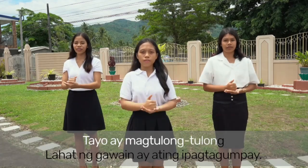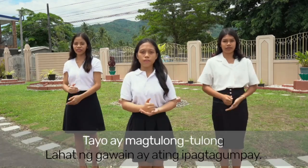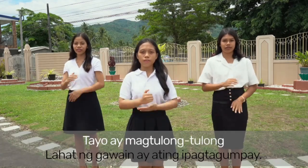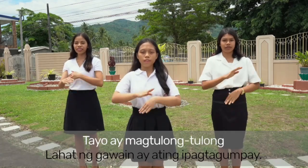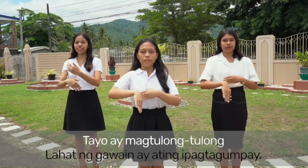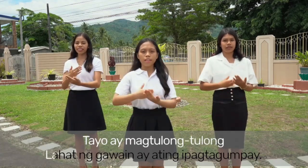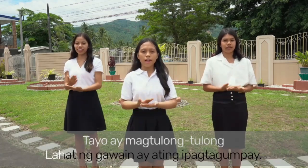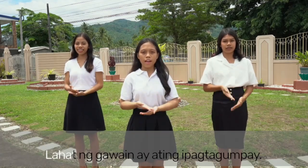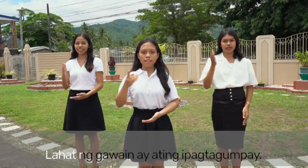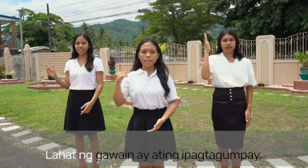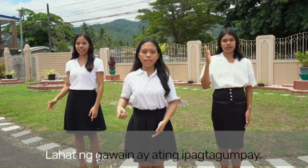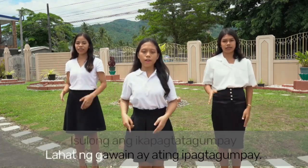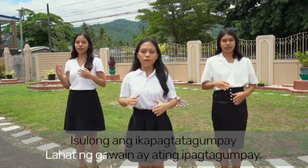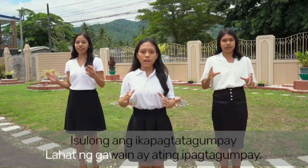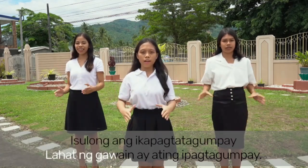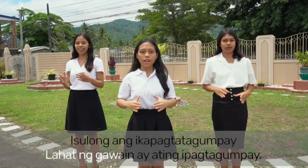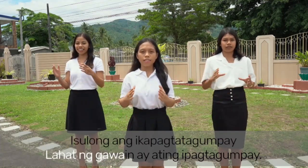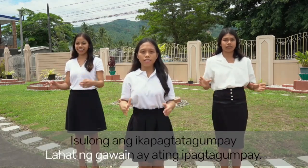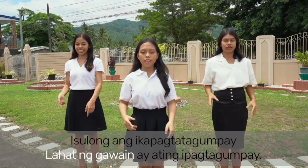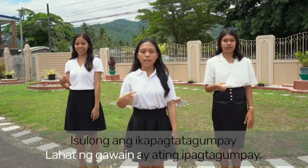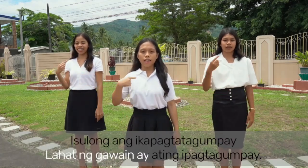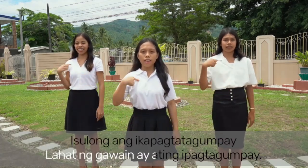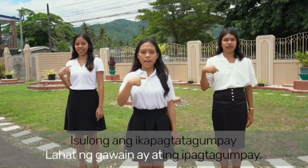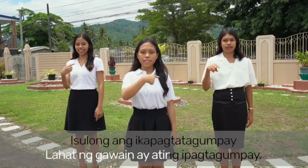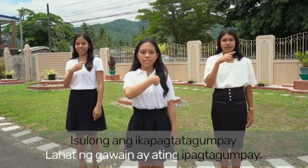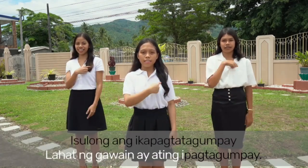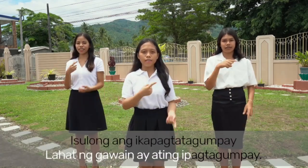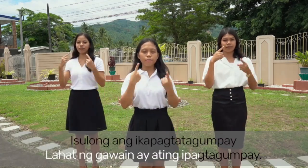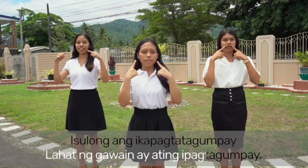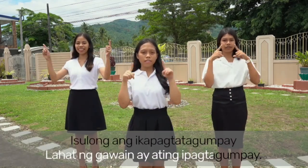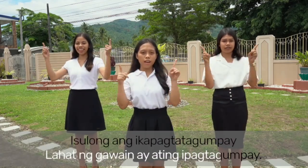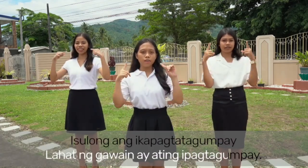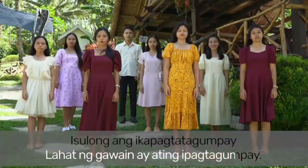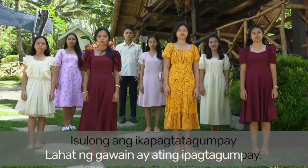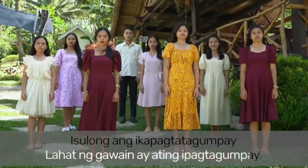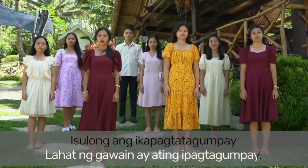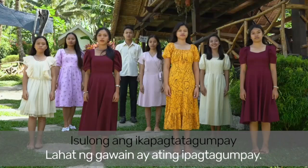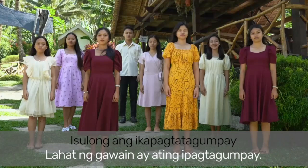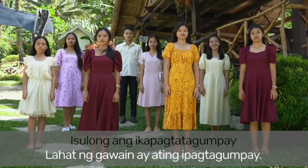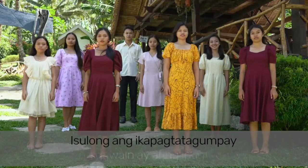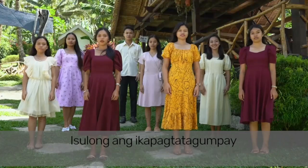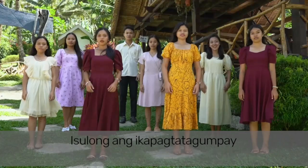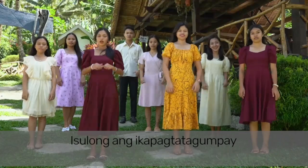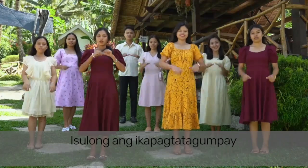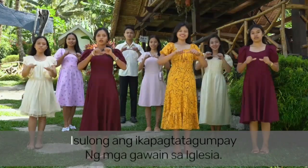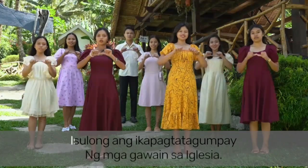magtulong-tulong. Lahat ng gawain ay ating ipagtagumpay.